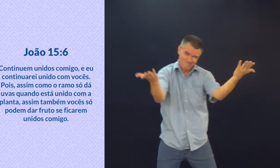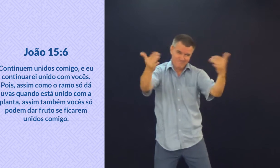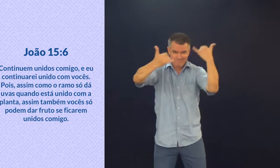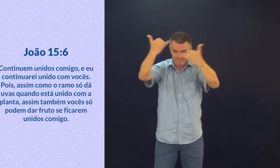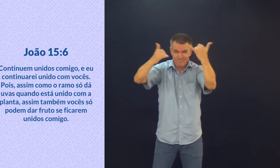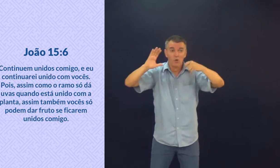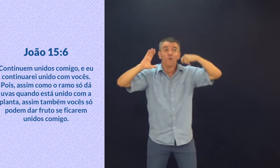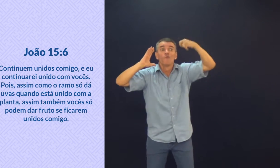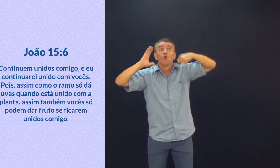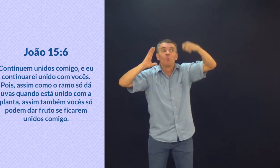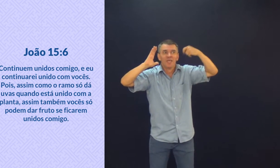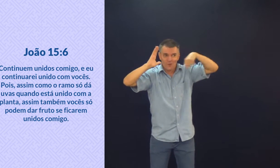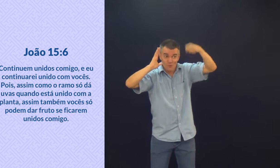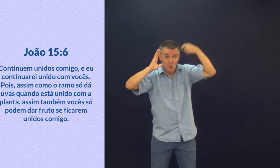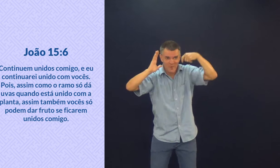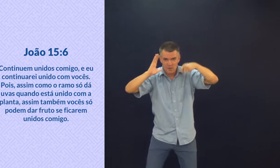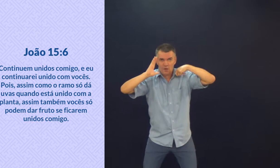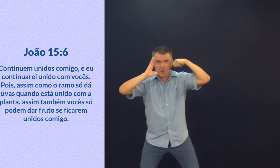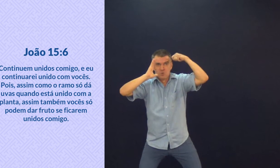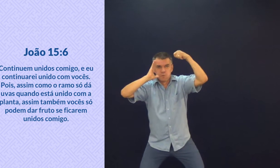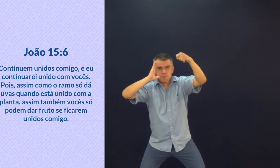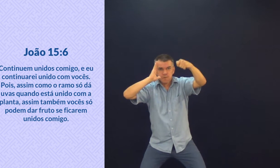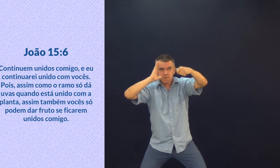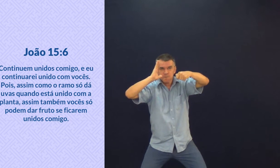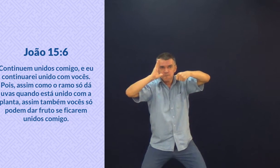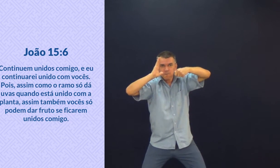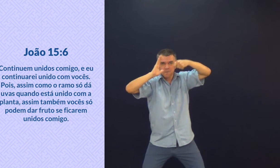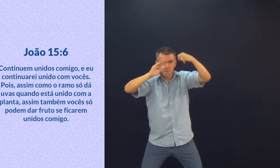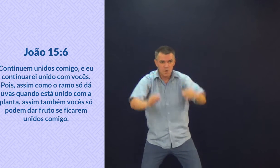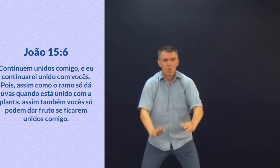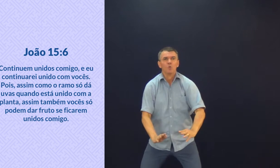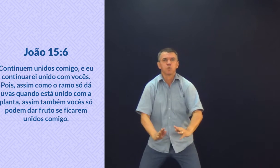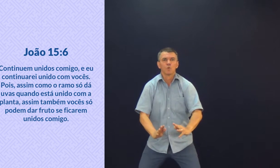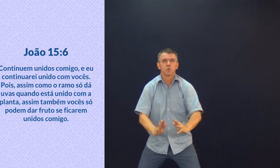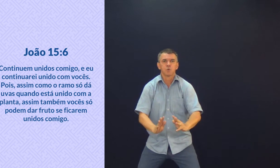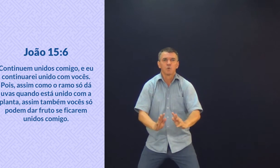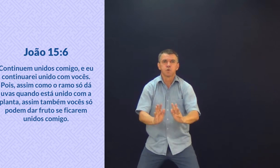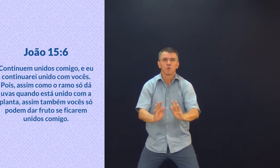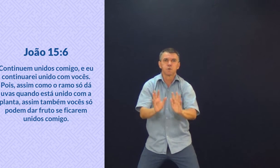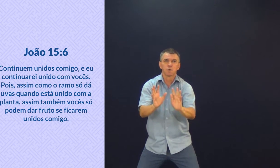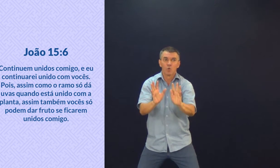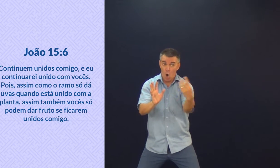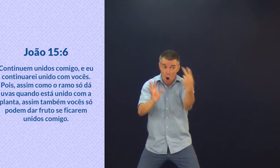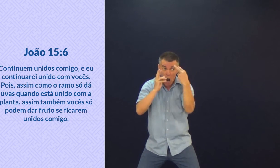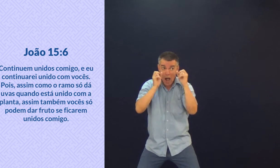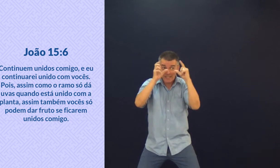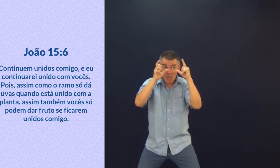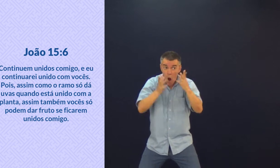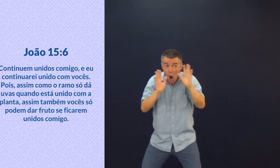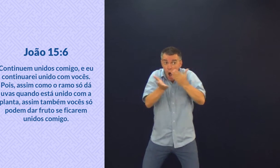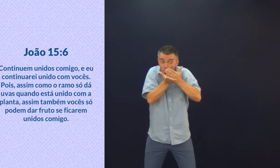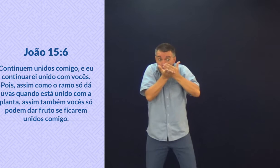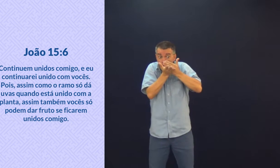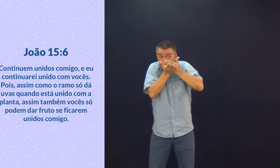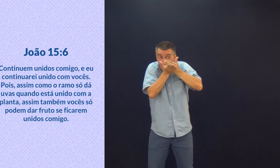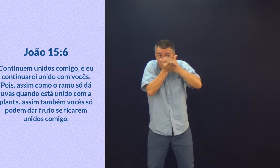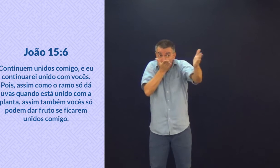porque ó por exemplo saber você pode ter filmar o nascimento de uma planta